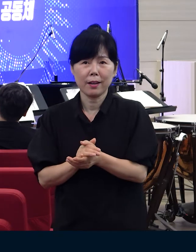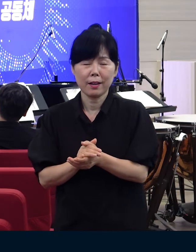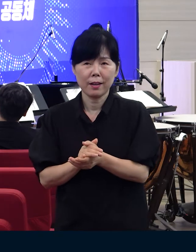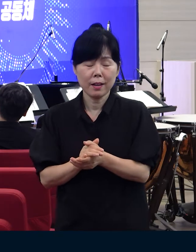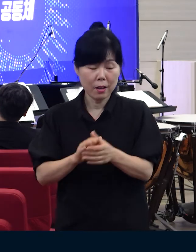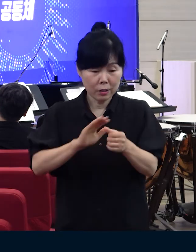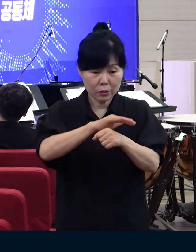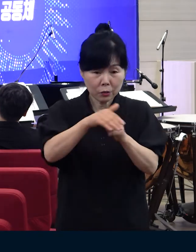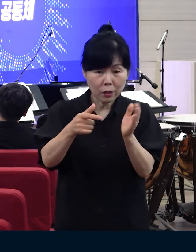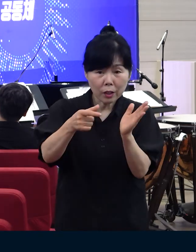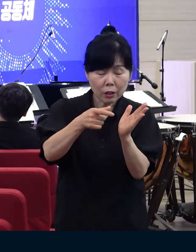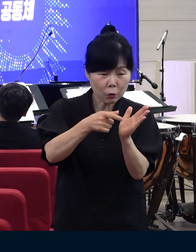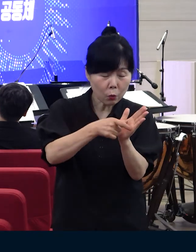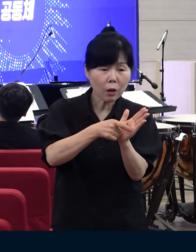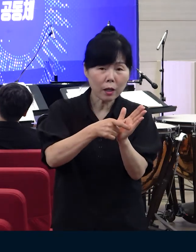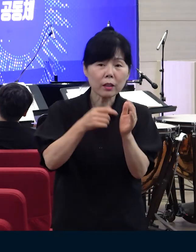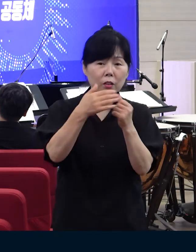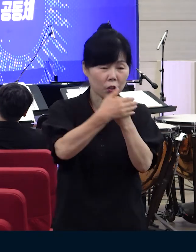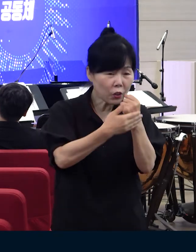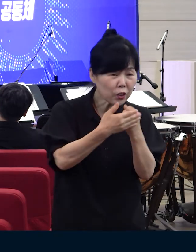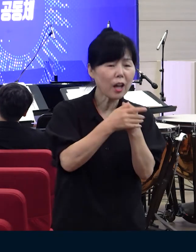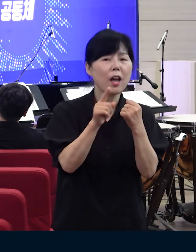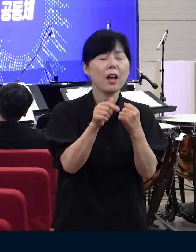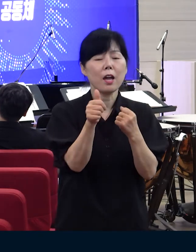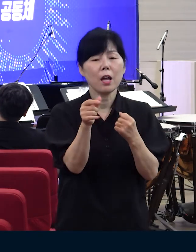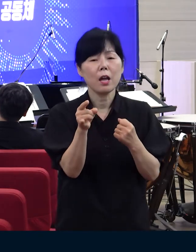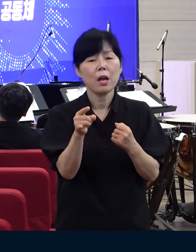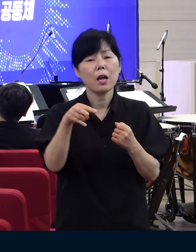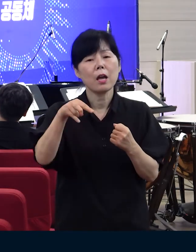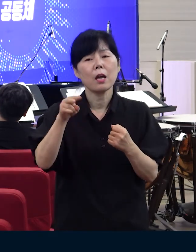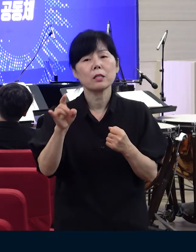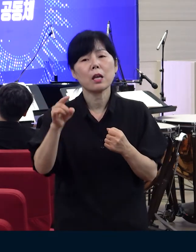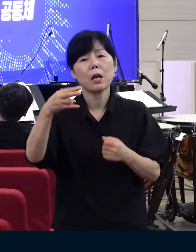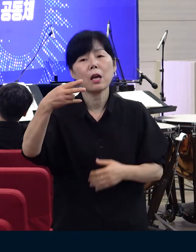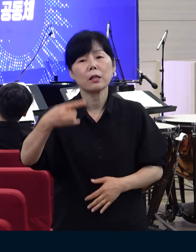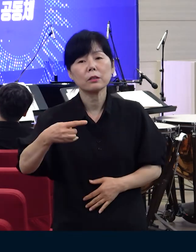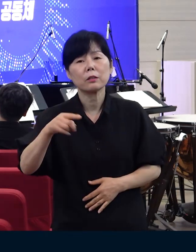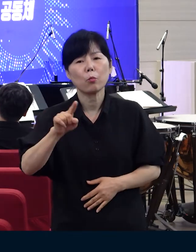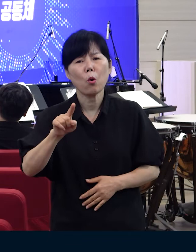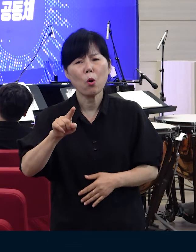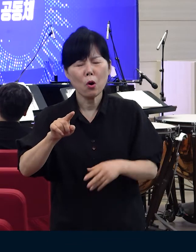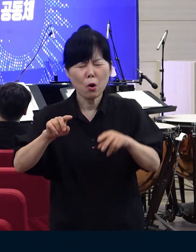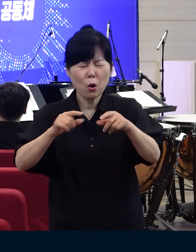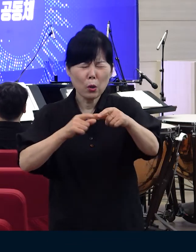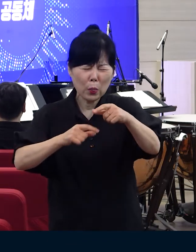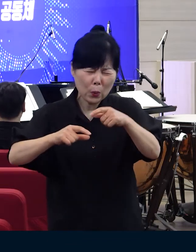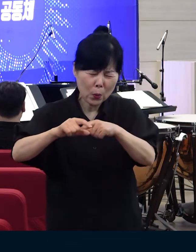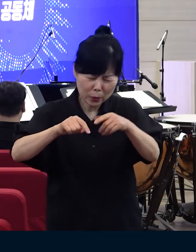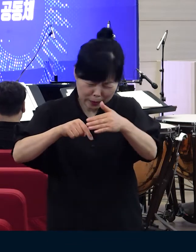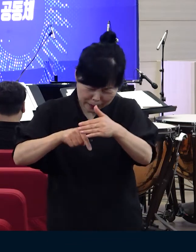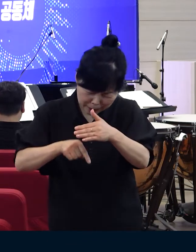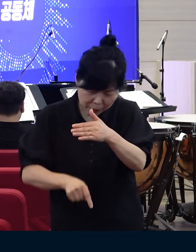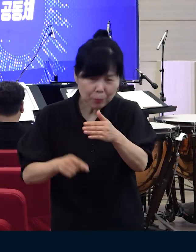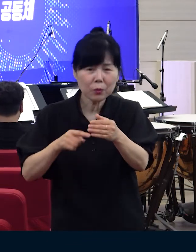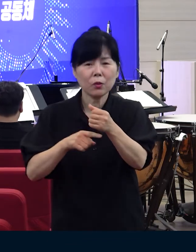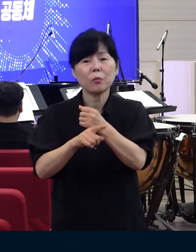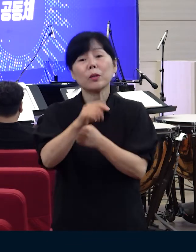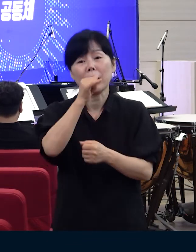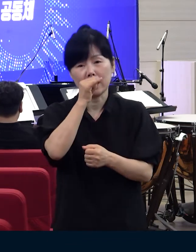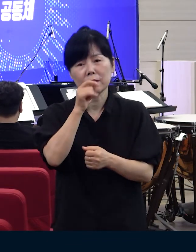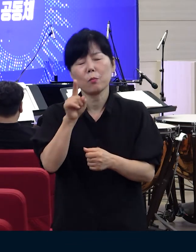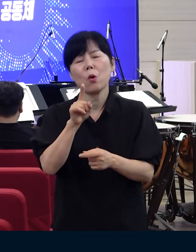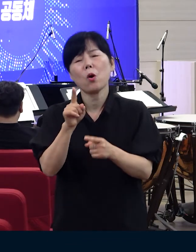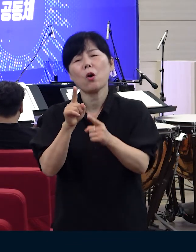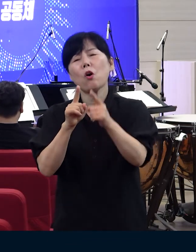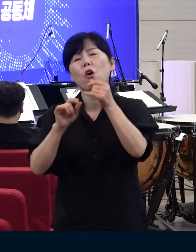말하는 그 은혜, 헤세드는 그것보다 훨씬 더 깊은 의미가 하나 있어요. 그게 바로 뭐냐? 언약입니다.